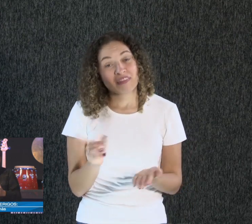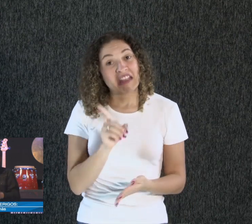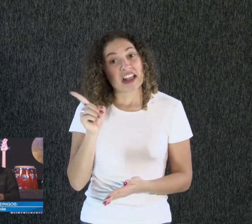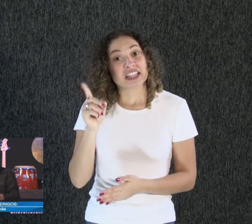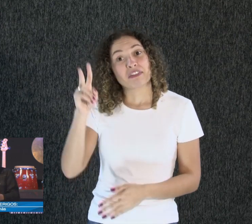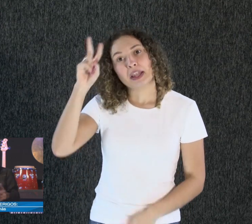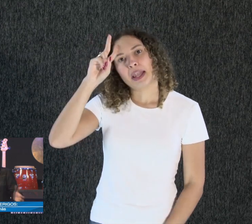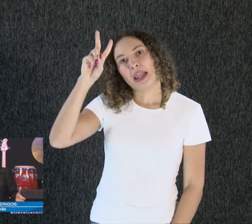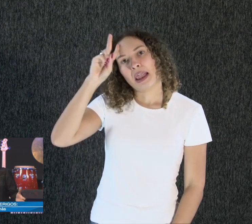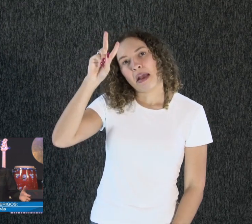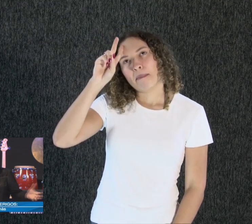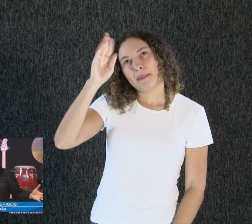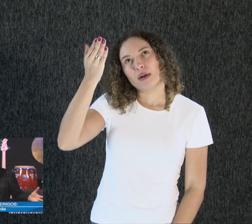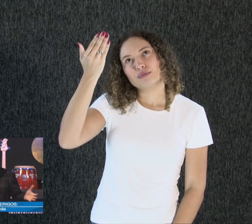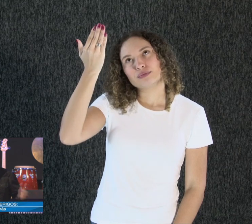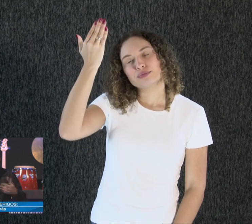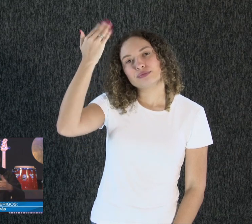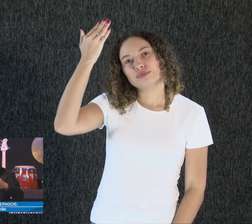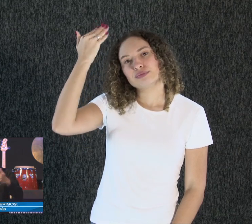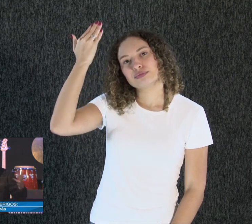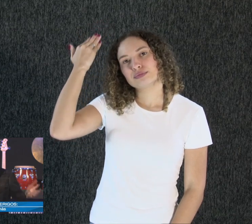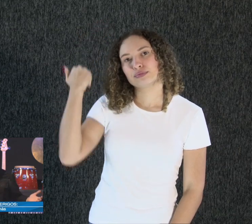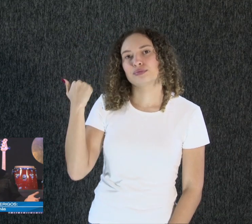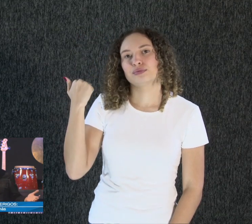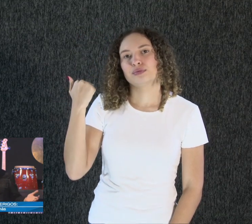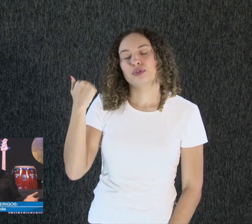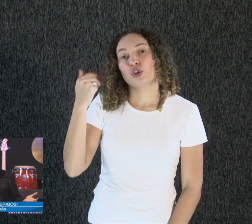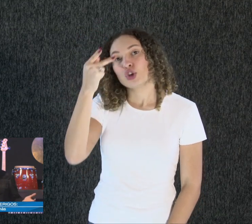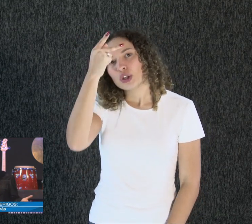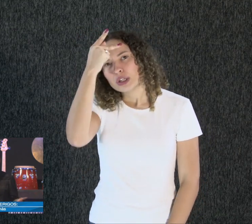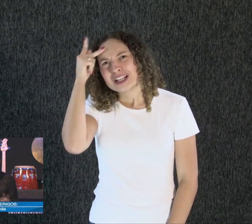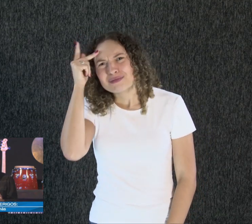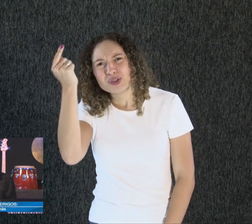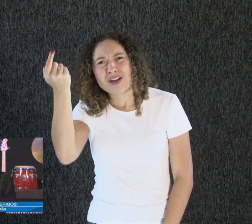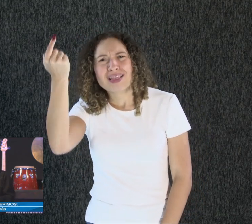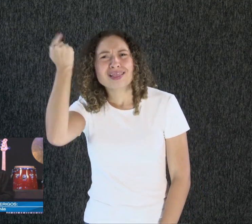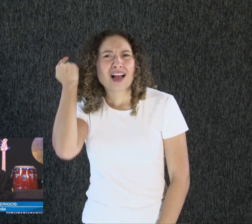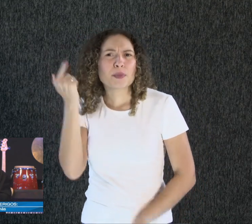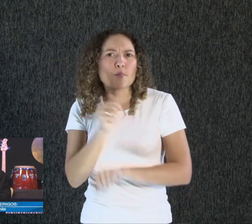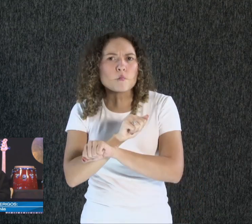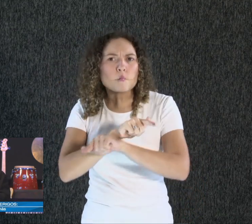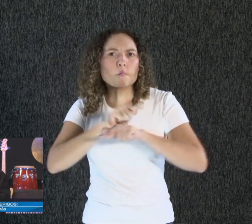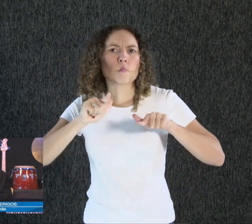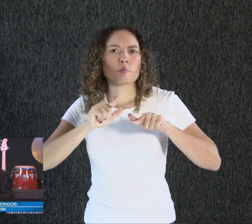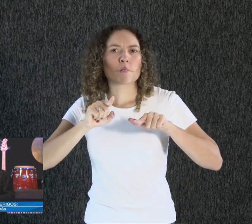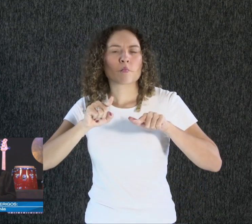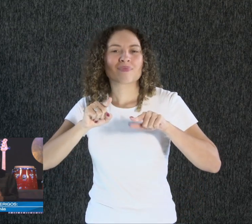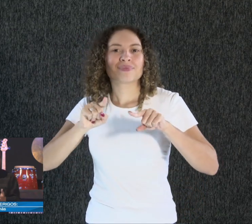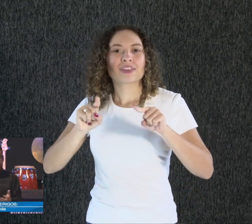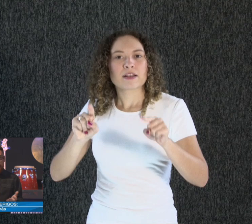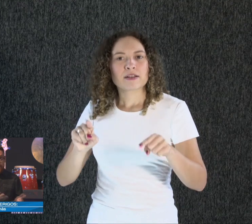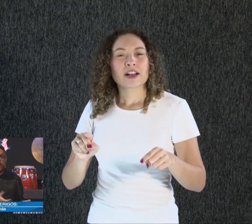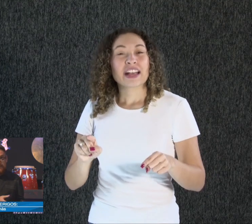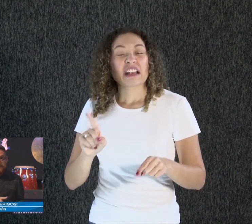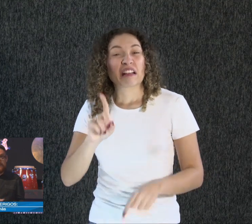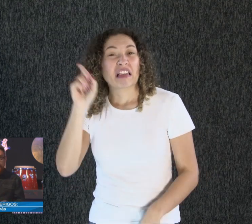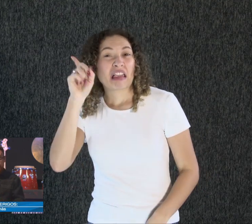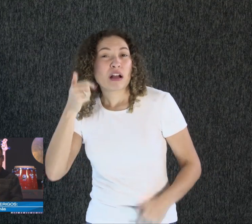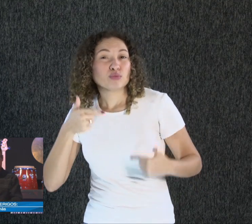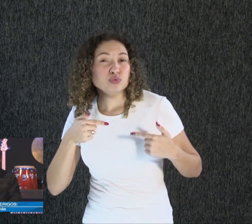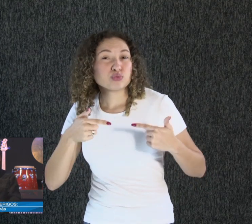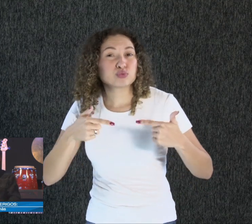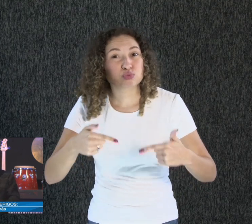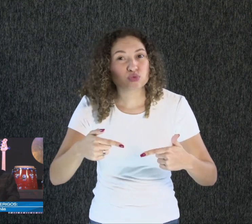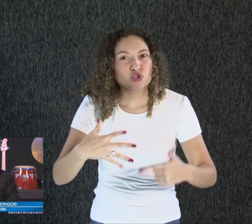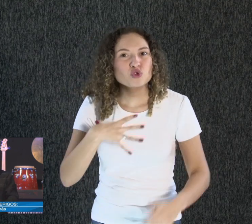E ele aqui provavelmente estava se recordando dos beduínos do deserto que tentavam fazer o mal contra os filhos de